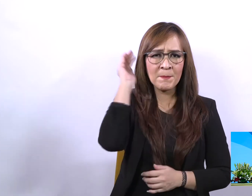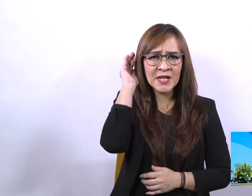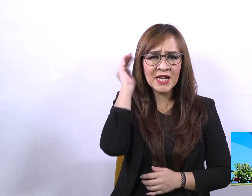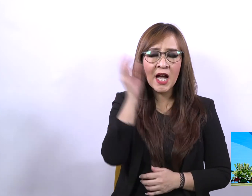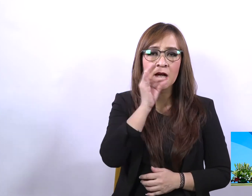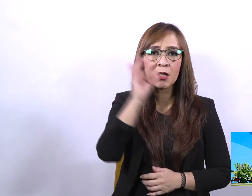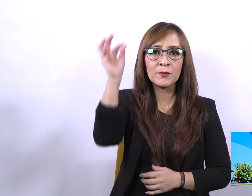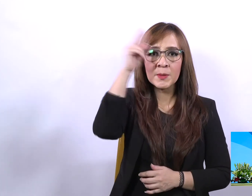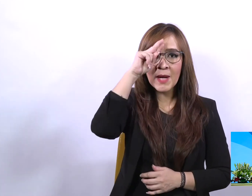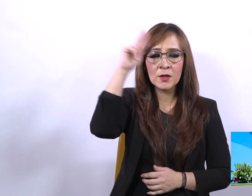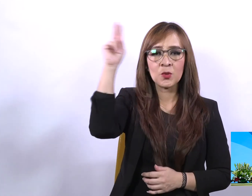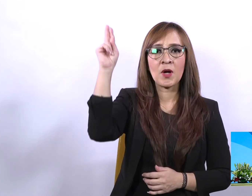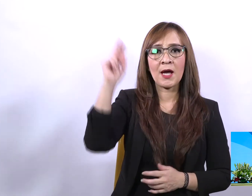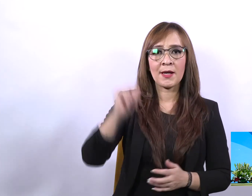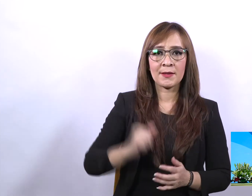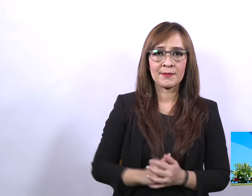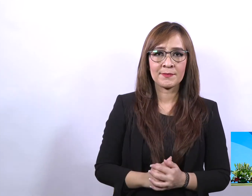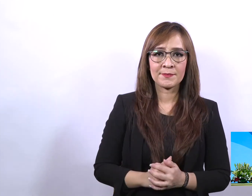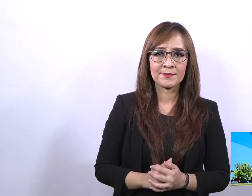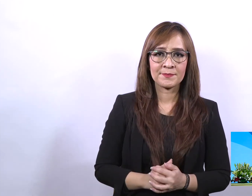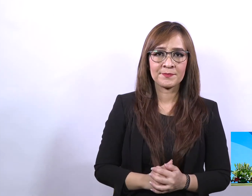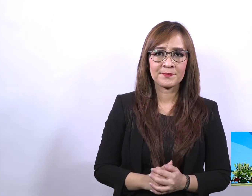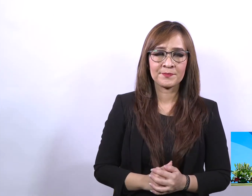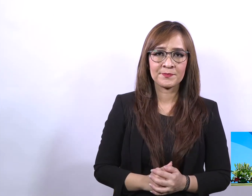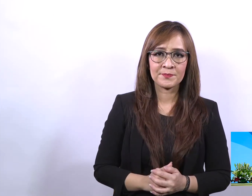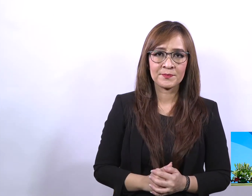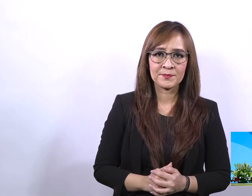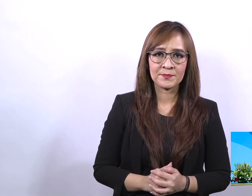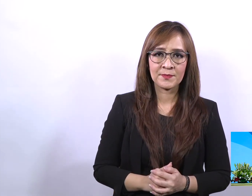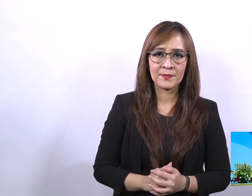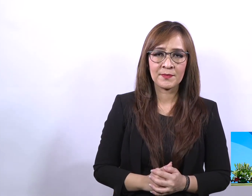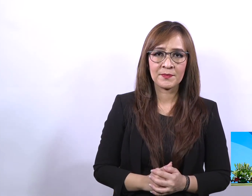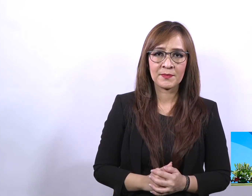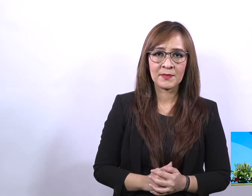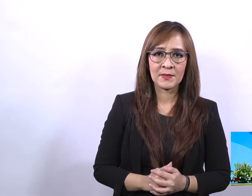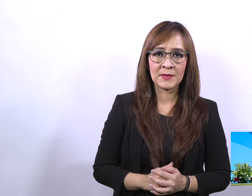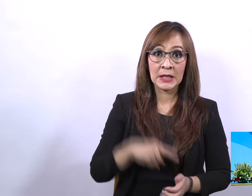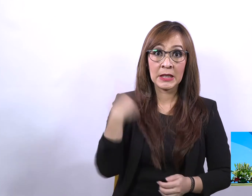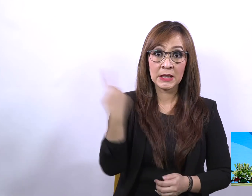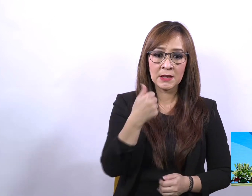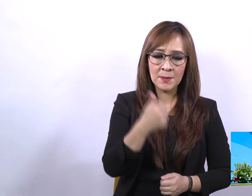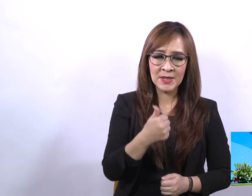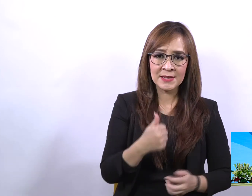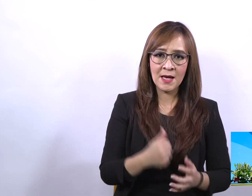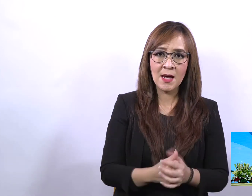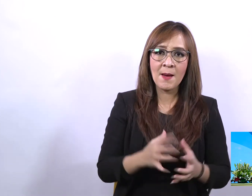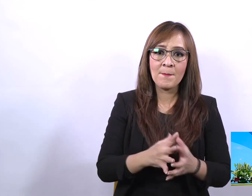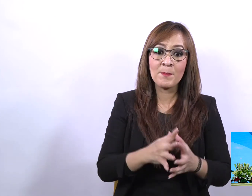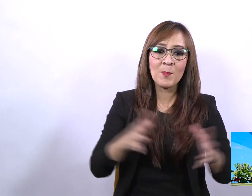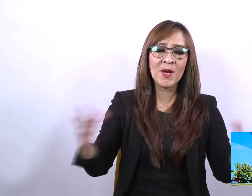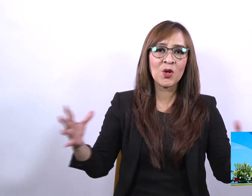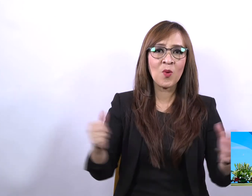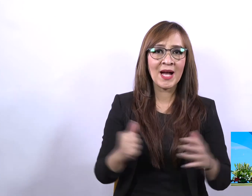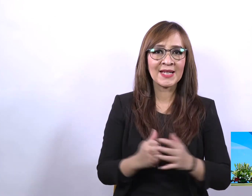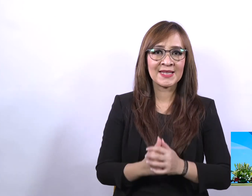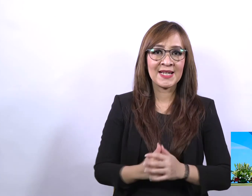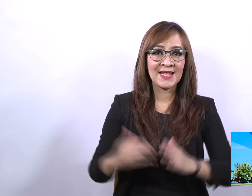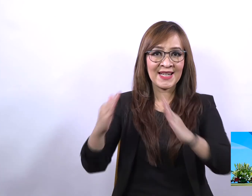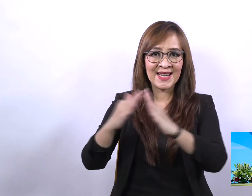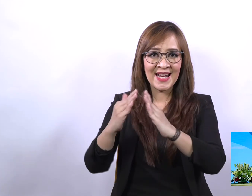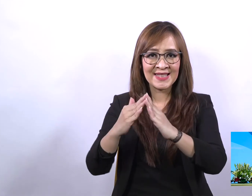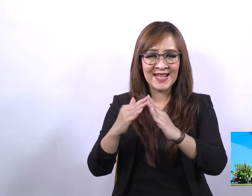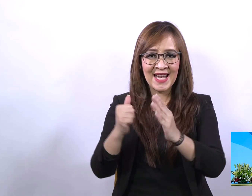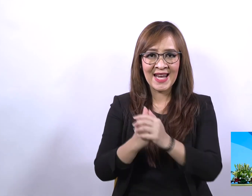kita bisa dipercaya dengan buah-buah roh dia per second karunia-karunia roh untuk kita menjangkau jiwa-jiwa meluaskan Kerajaan Allah sehingga